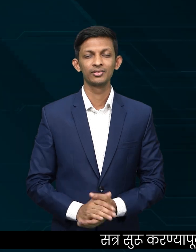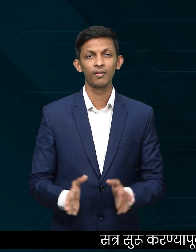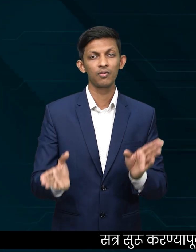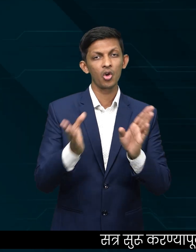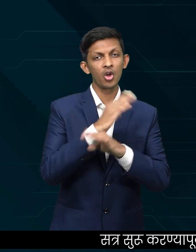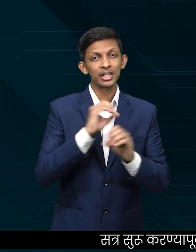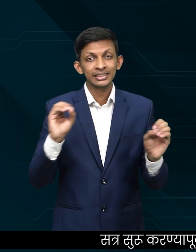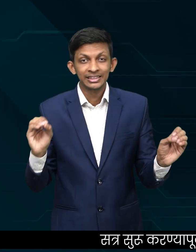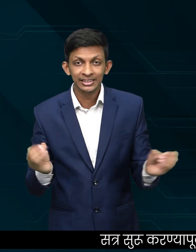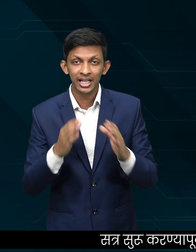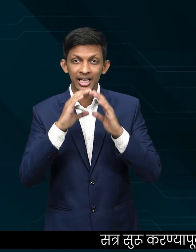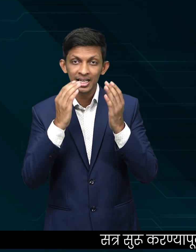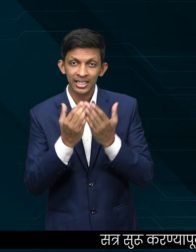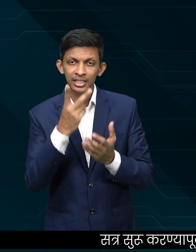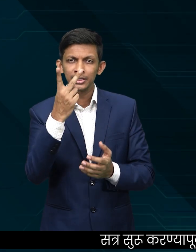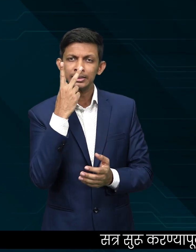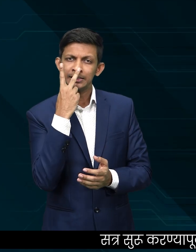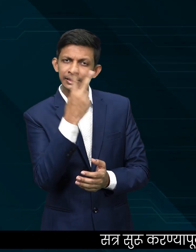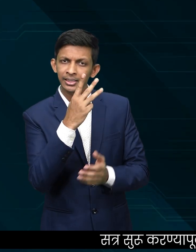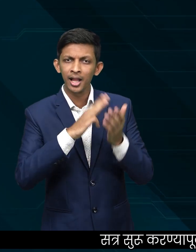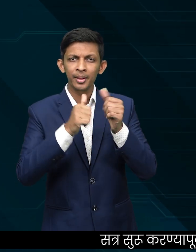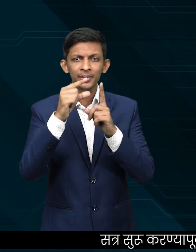सत्र सुरू करण्यापूर्वी संकल्पना नकाशा पाहूयात.